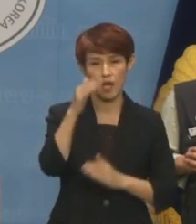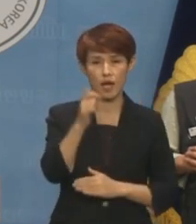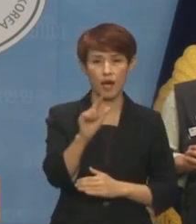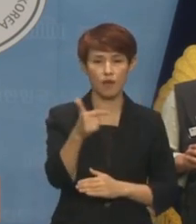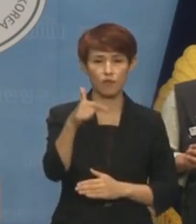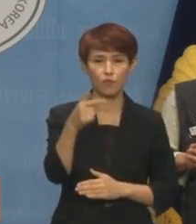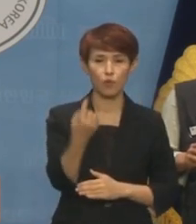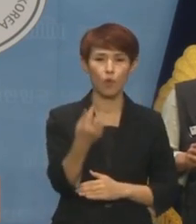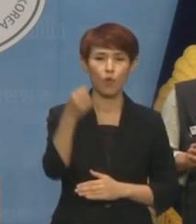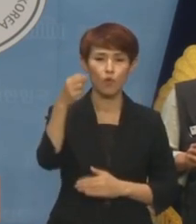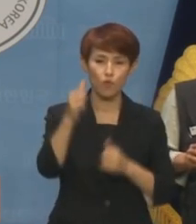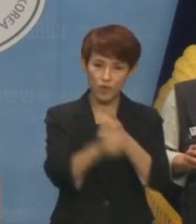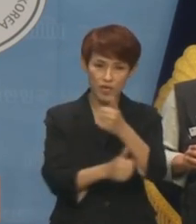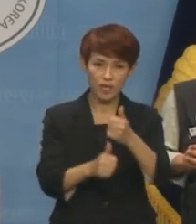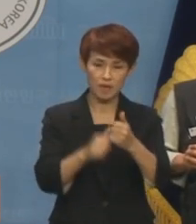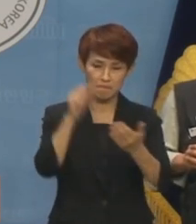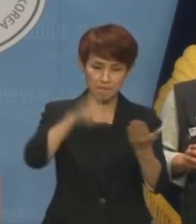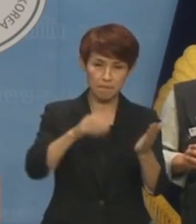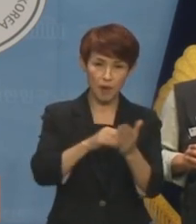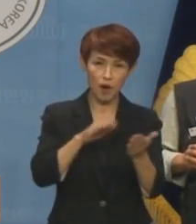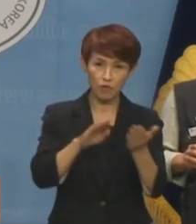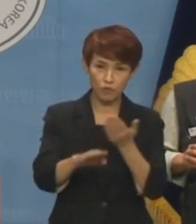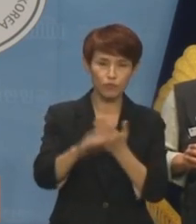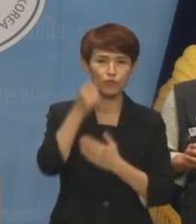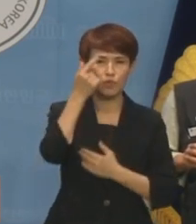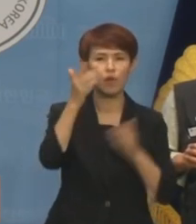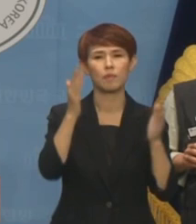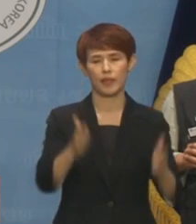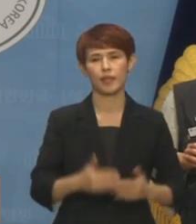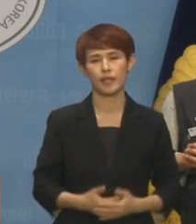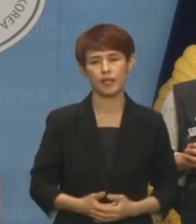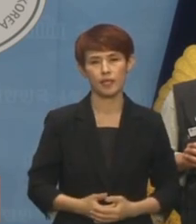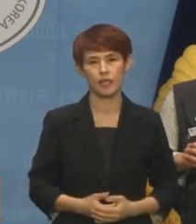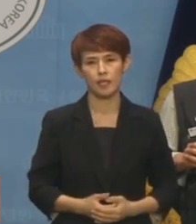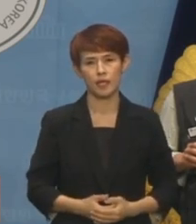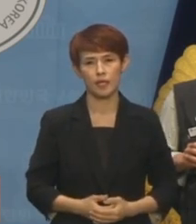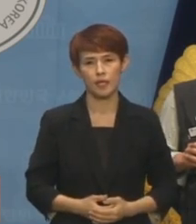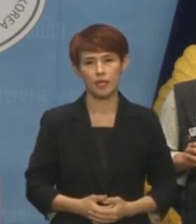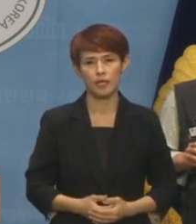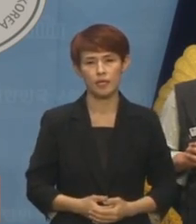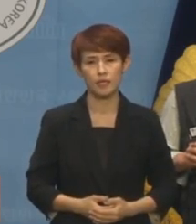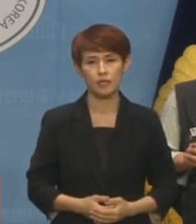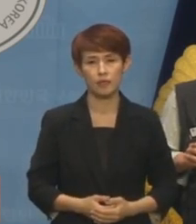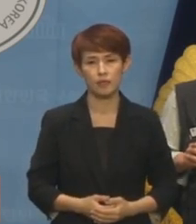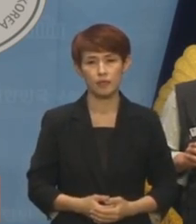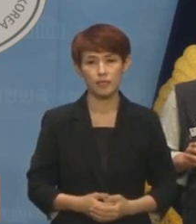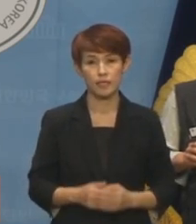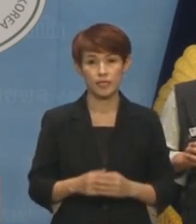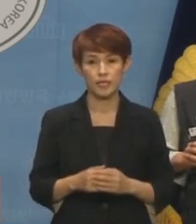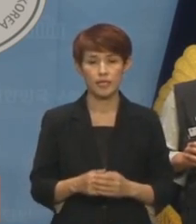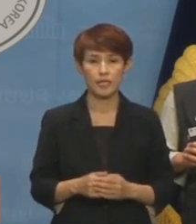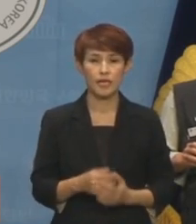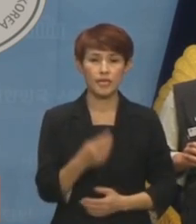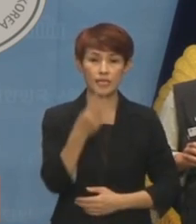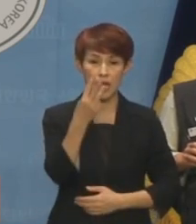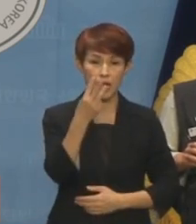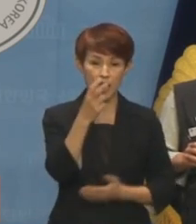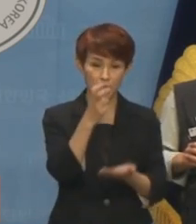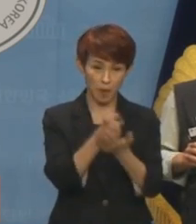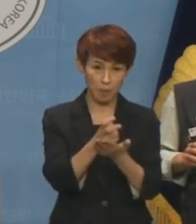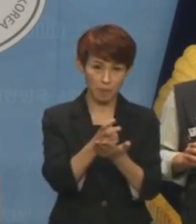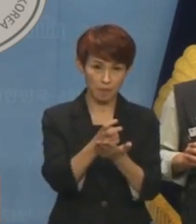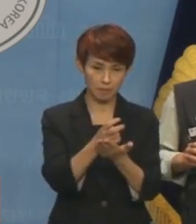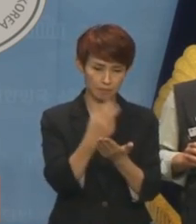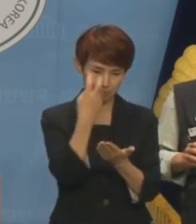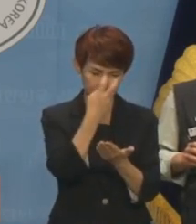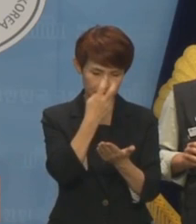후 10월 본회의에서 가결된 지 6개월 만이다. 한노위에 발의된 3개의 전환 관련 법안을 병합